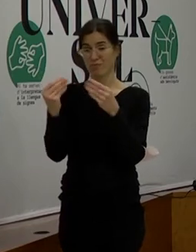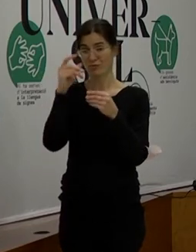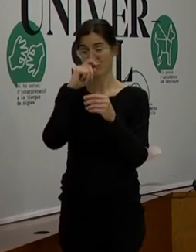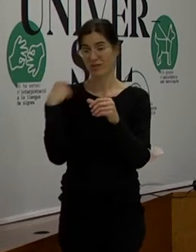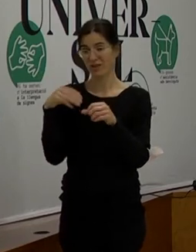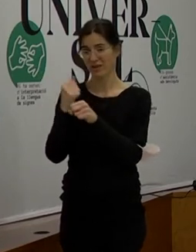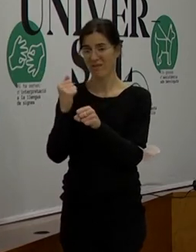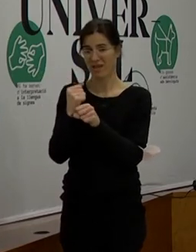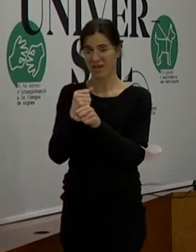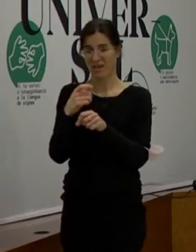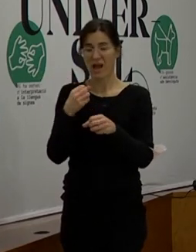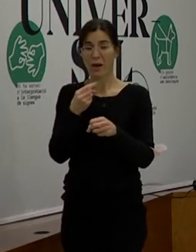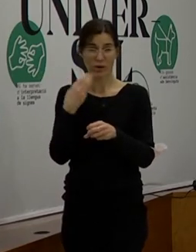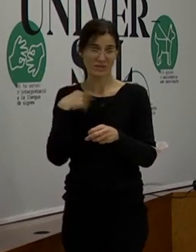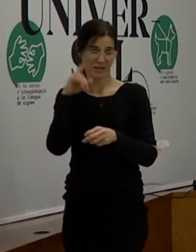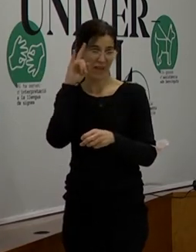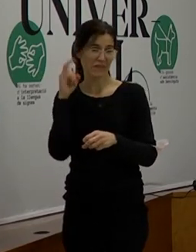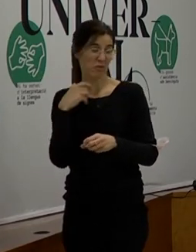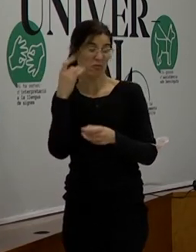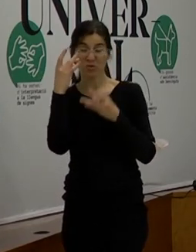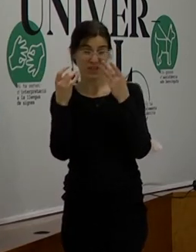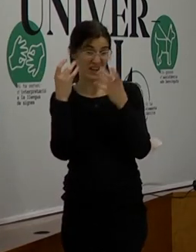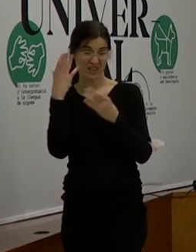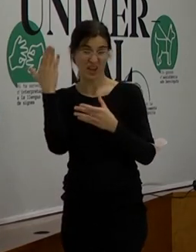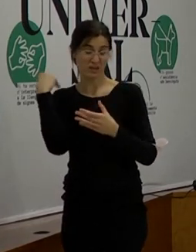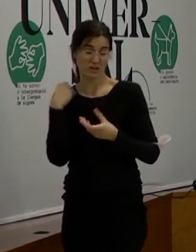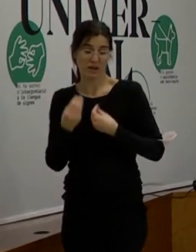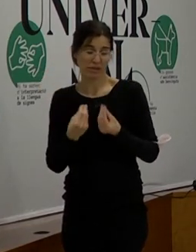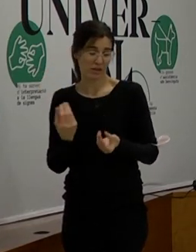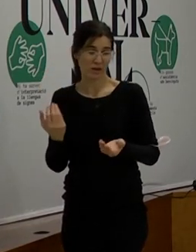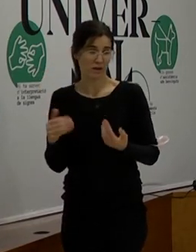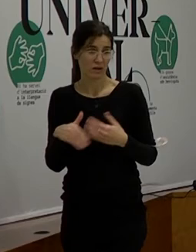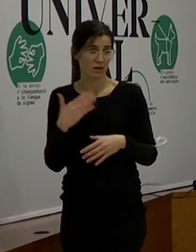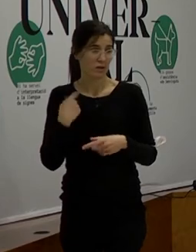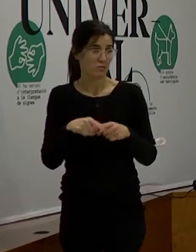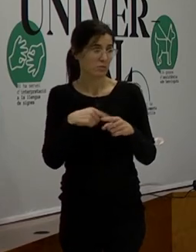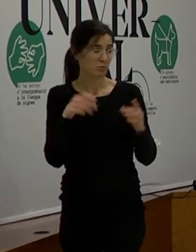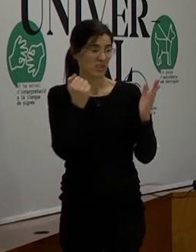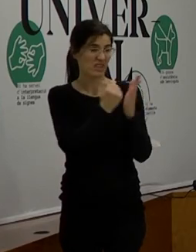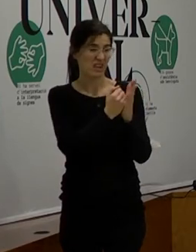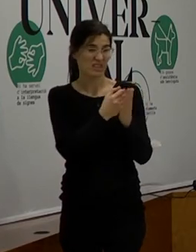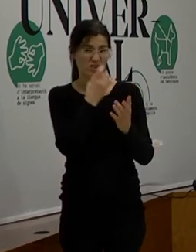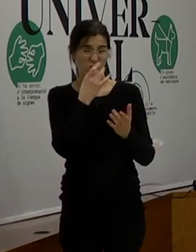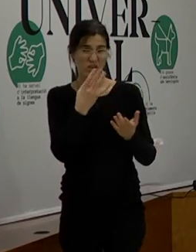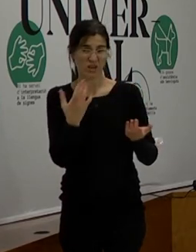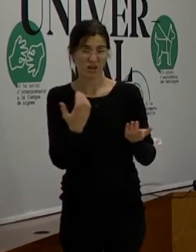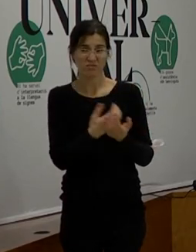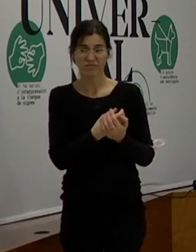treballant amb això i que veieu, pues, tonteries que es feien, vale? Perquè això de senyalitzar no té massa sentit,